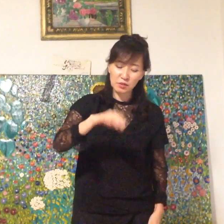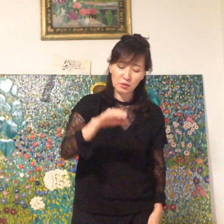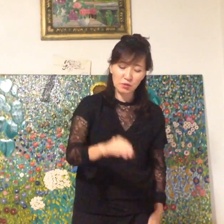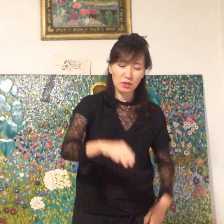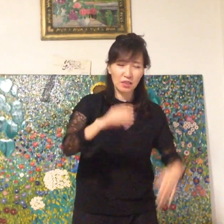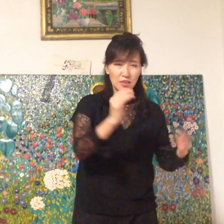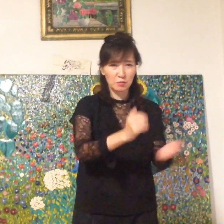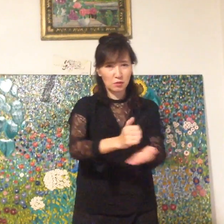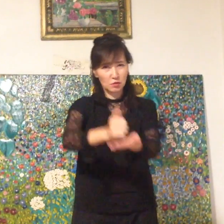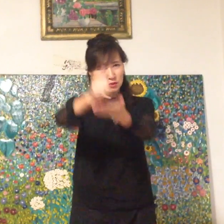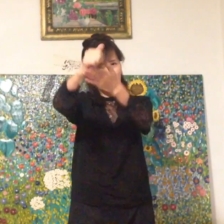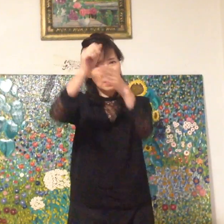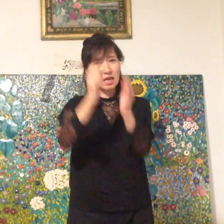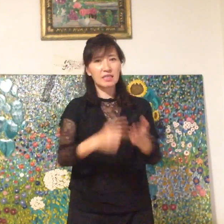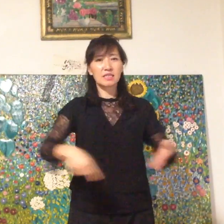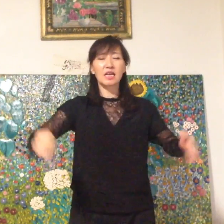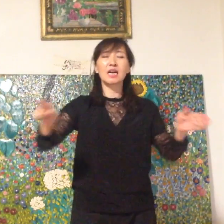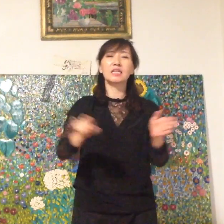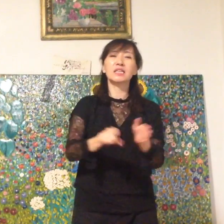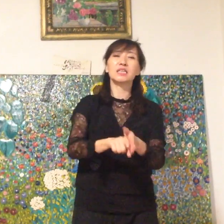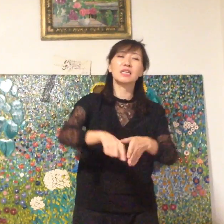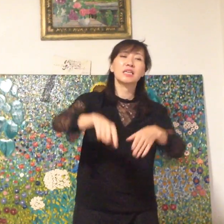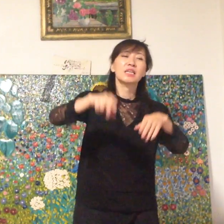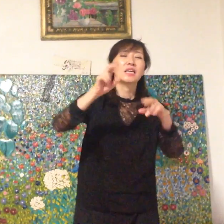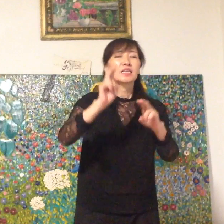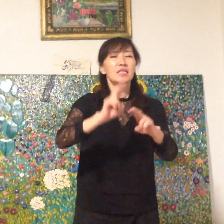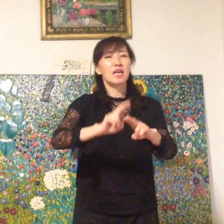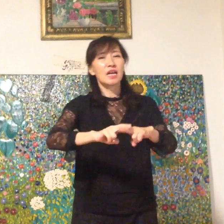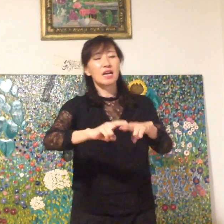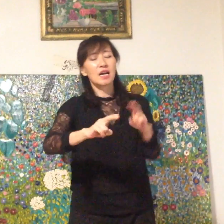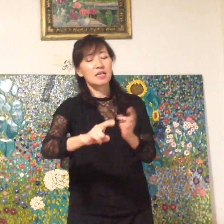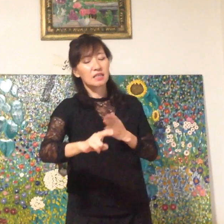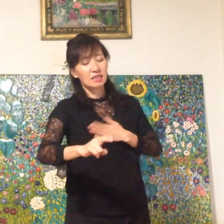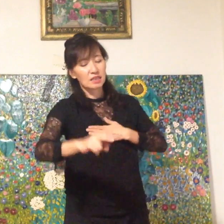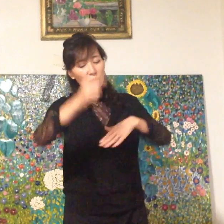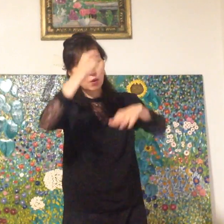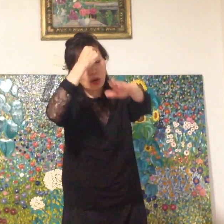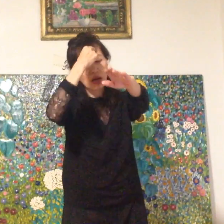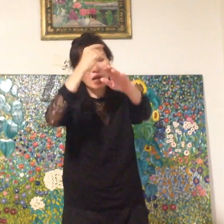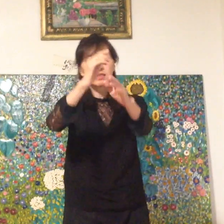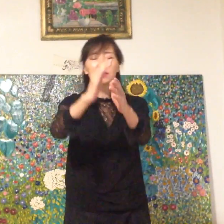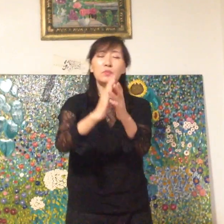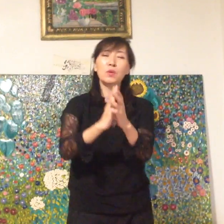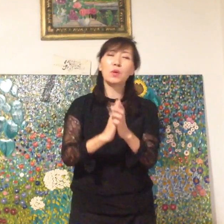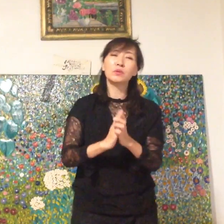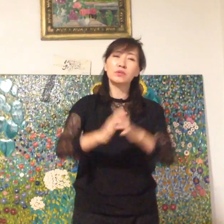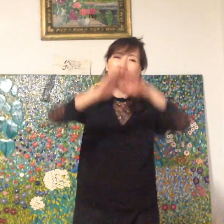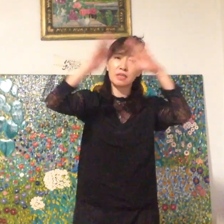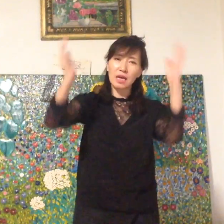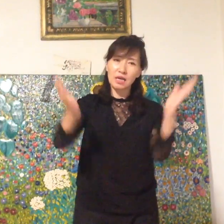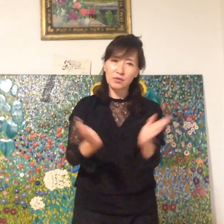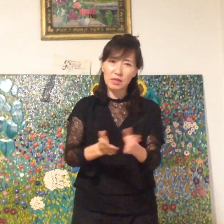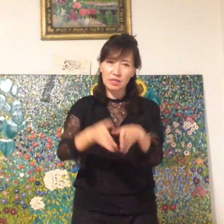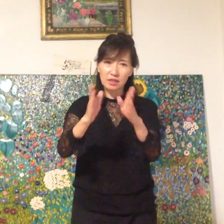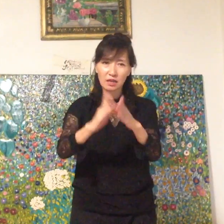주님의 한자리 내가 기도하는 모든 땅 위에서